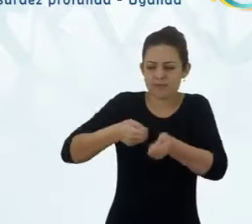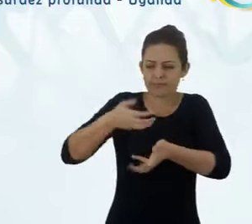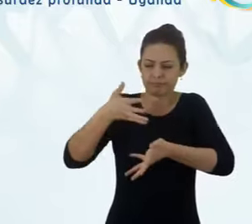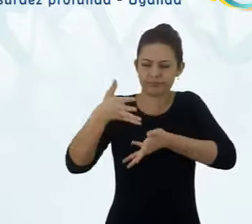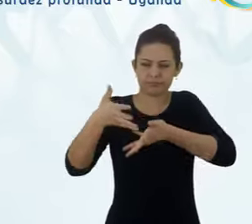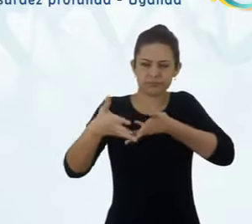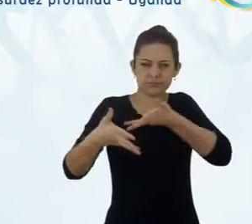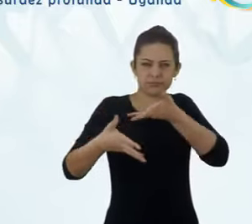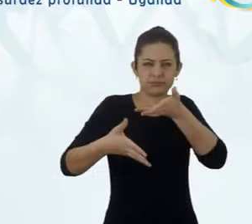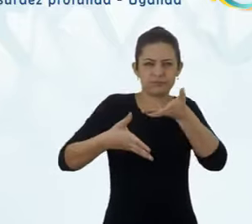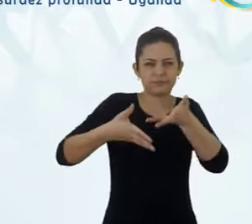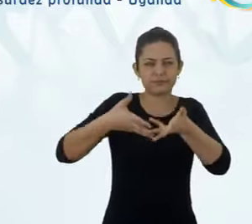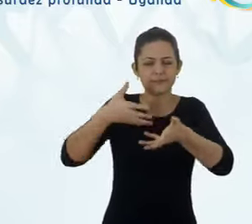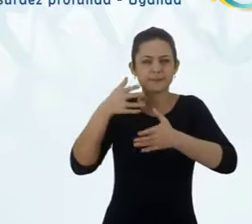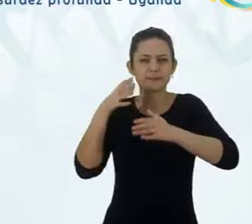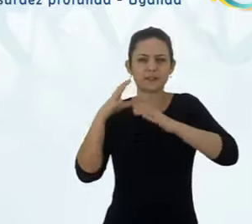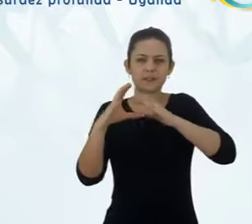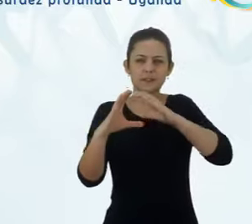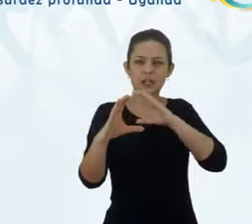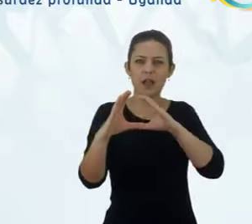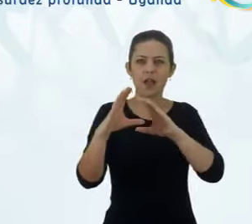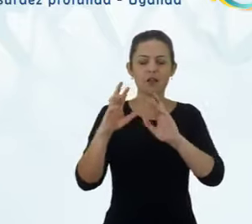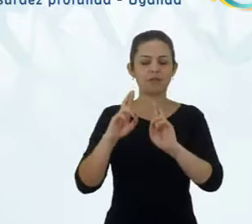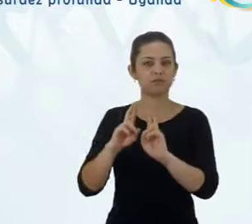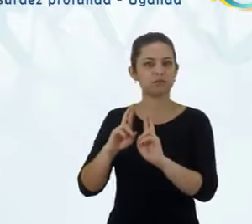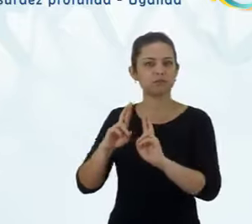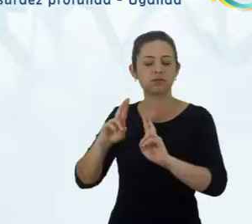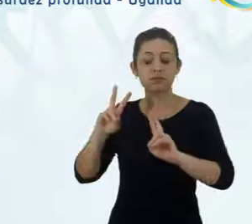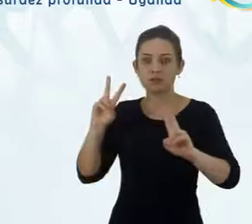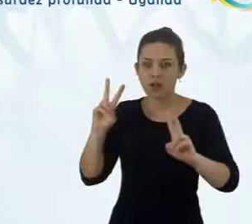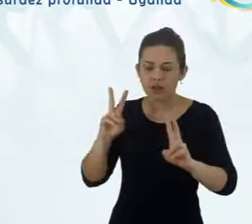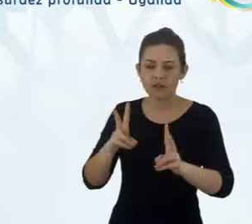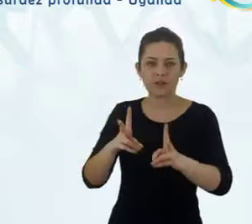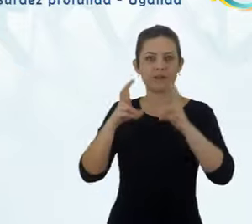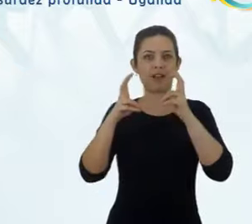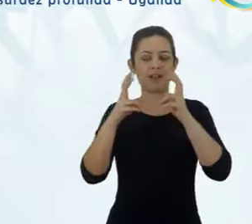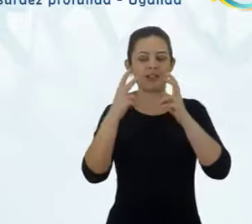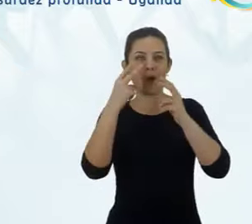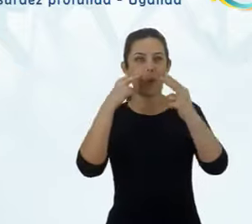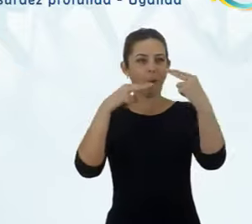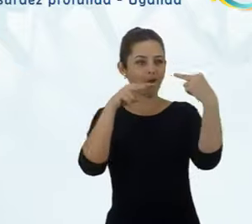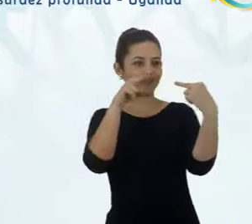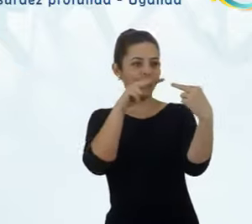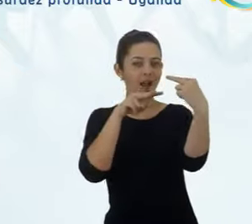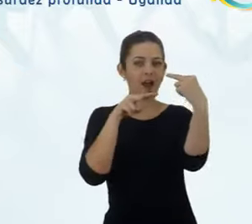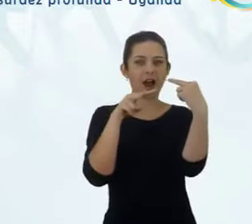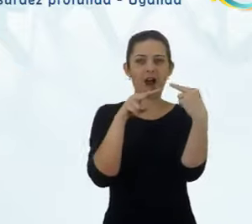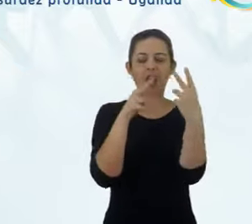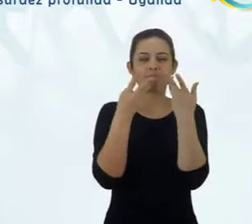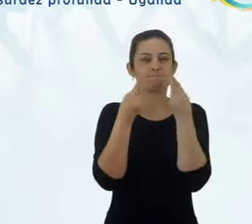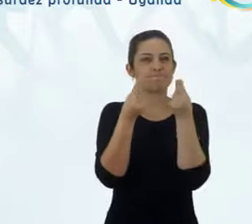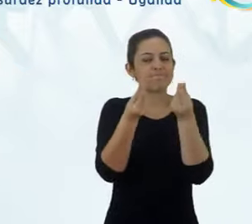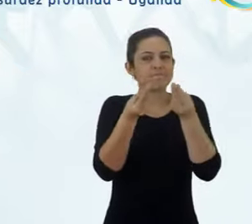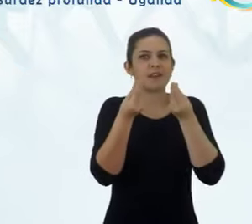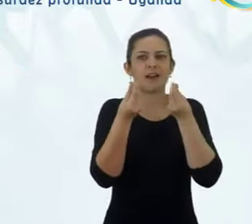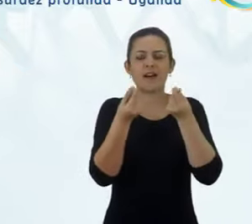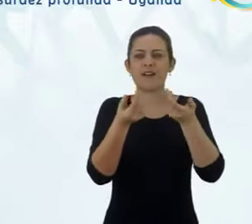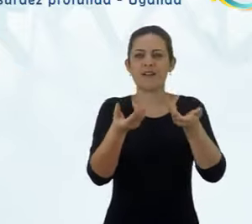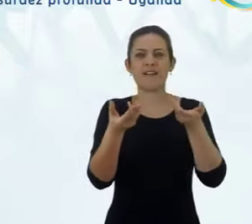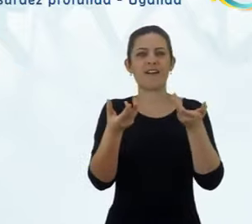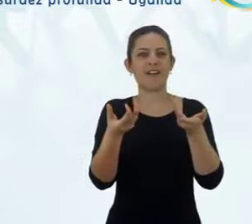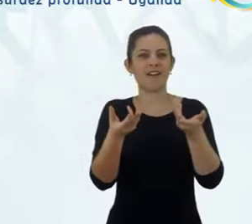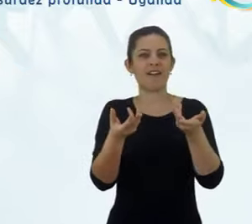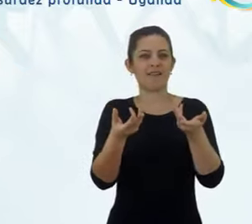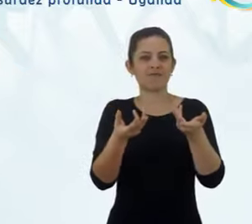essa comunicação, a diferença é notável no olhar dele, o quanto de enriquecimento para ele